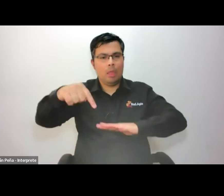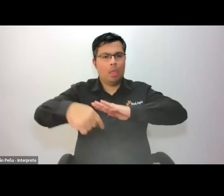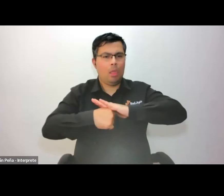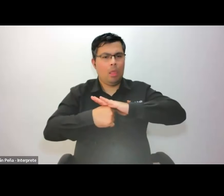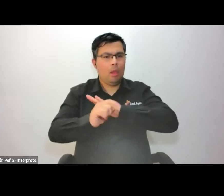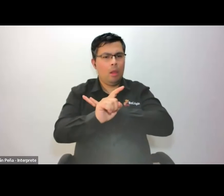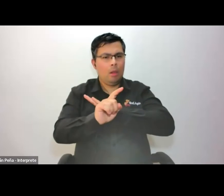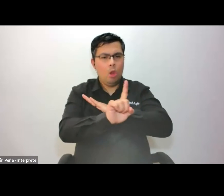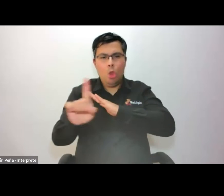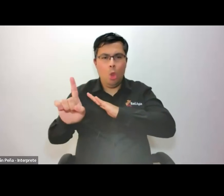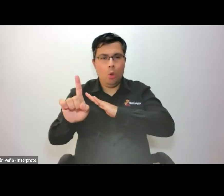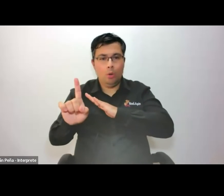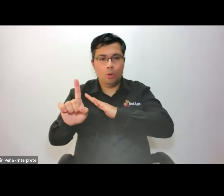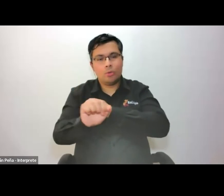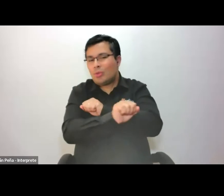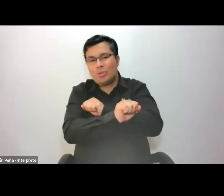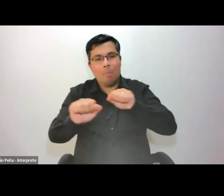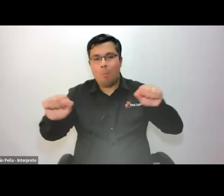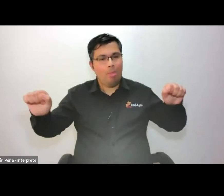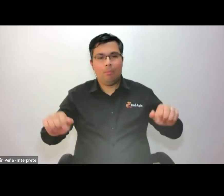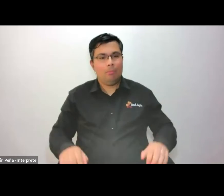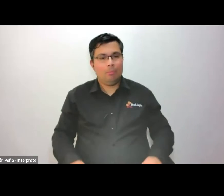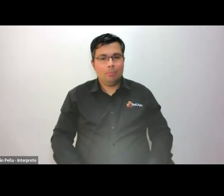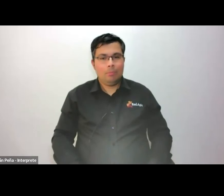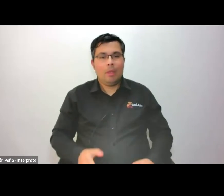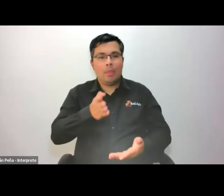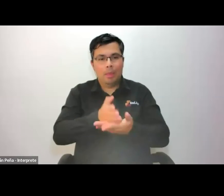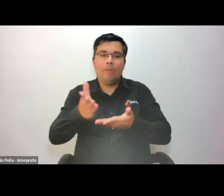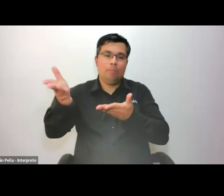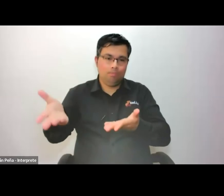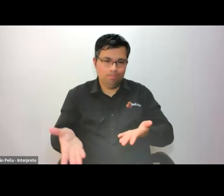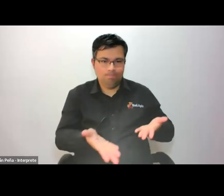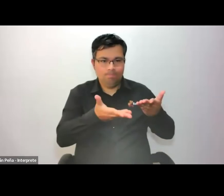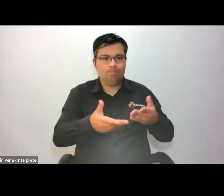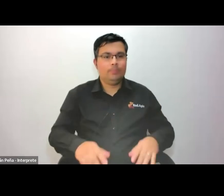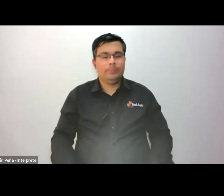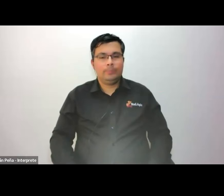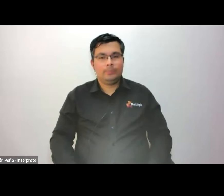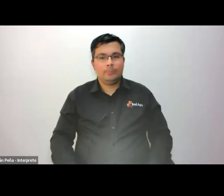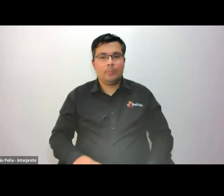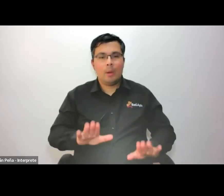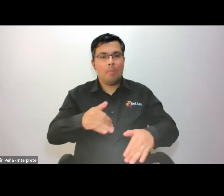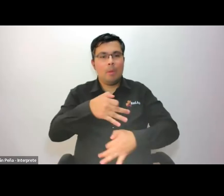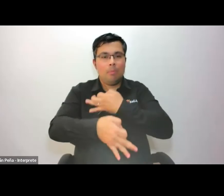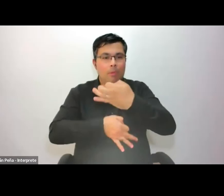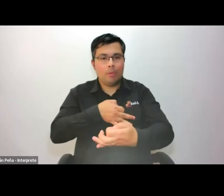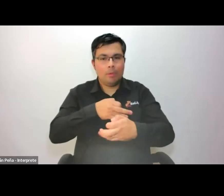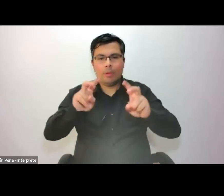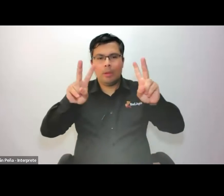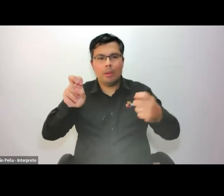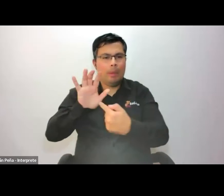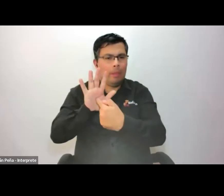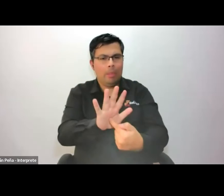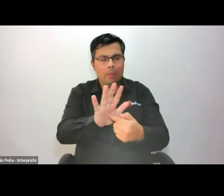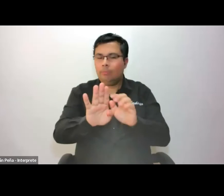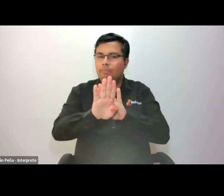Efectivamente, tal como señaló Juan Pablo y como hemos venido diciendo, rige el principio de no discriminación en el sistema